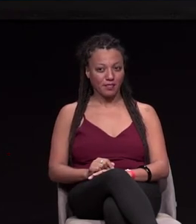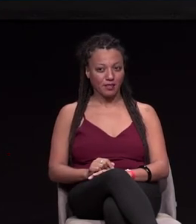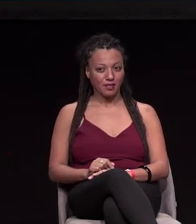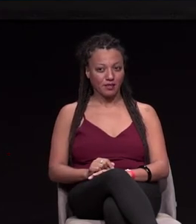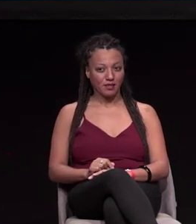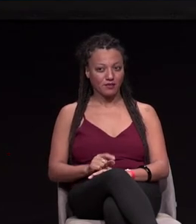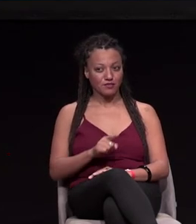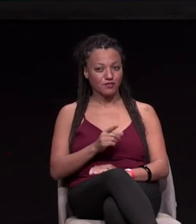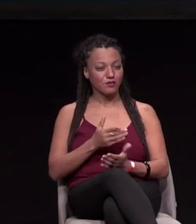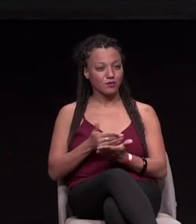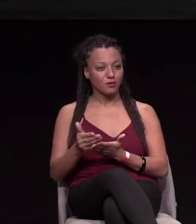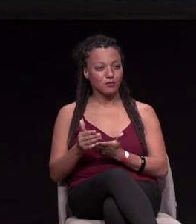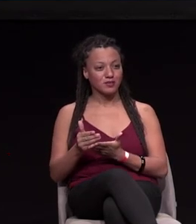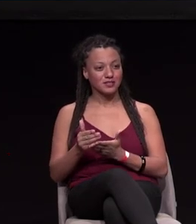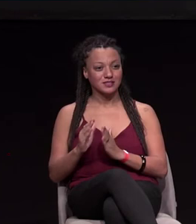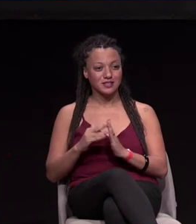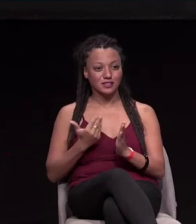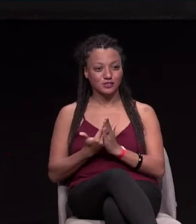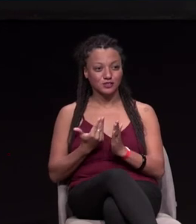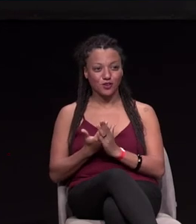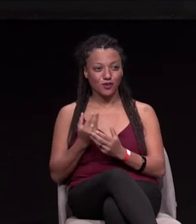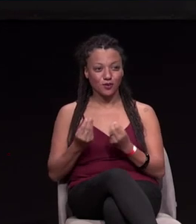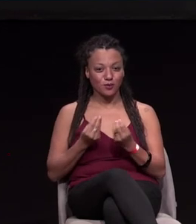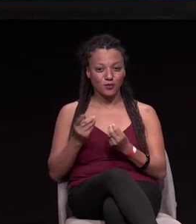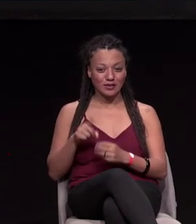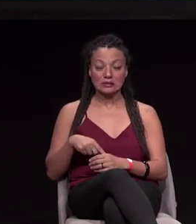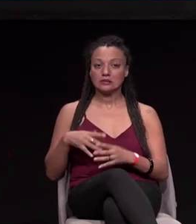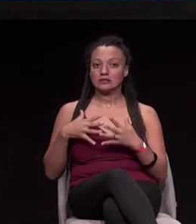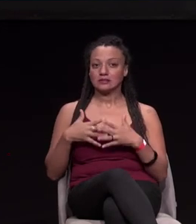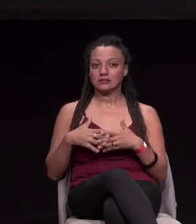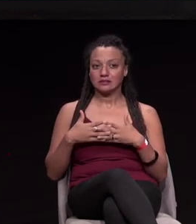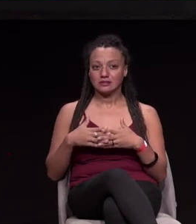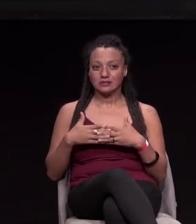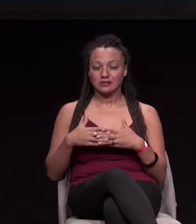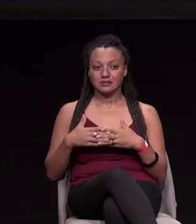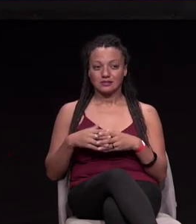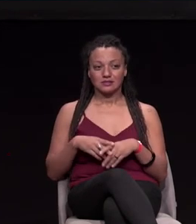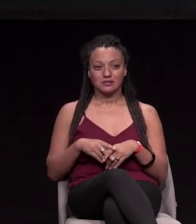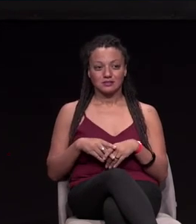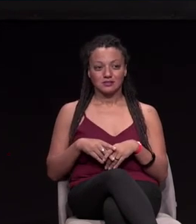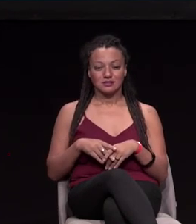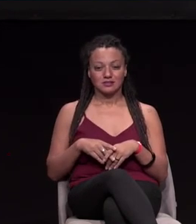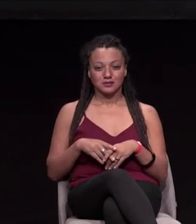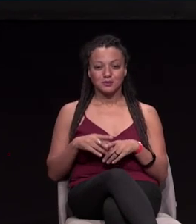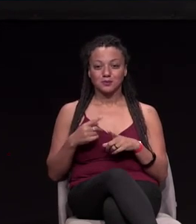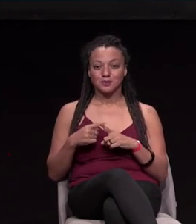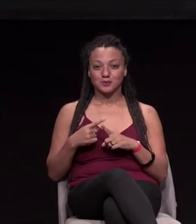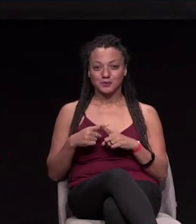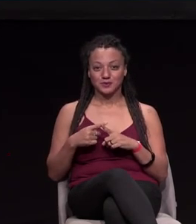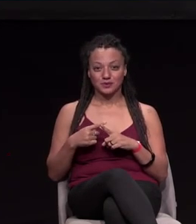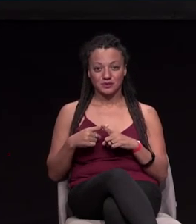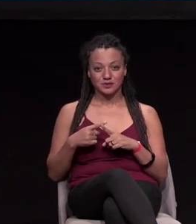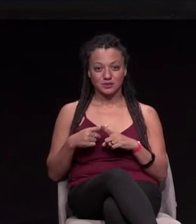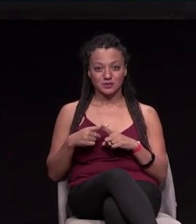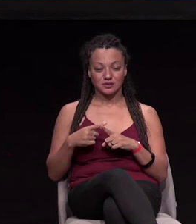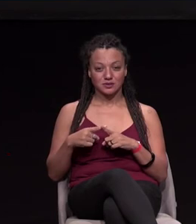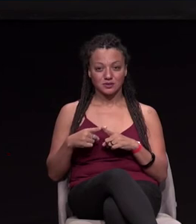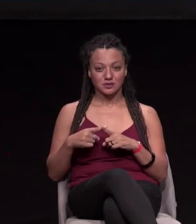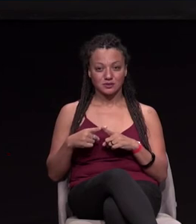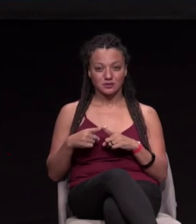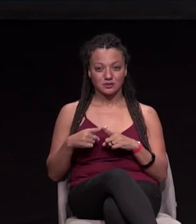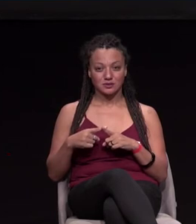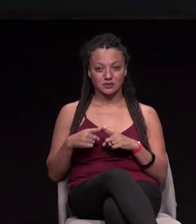é complicado né eu acho que é assim que é acima de tudo é uma é uma